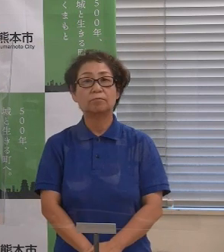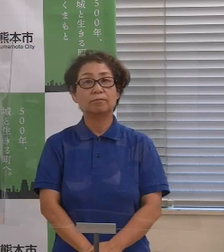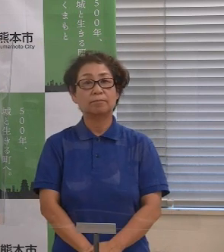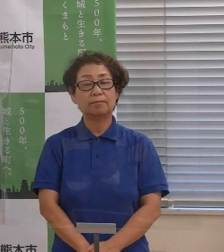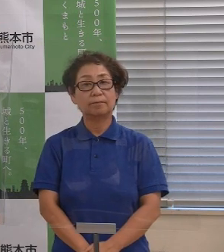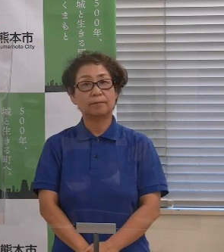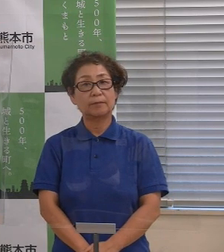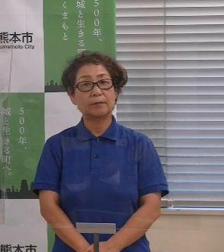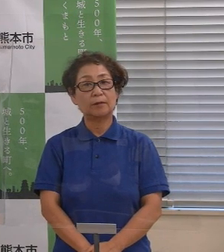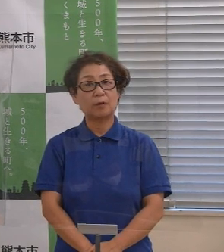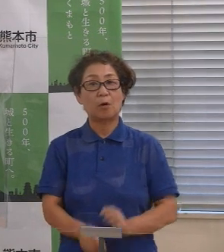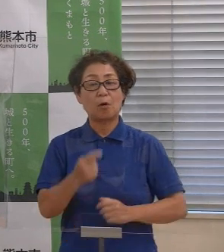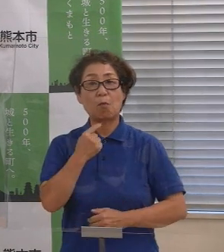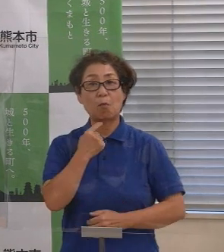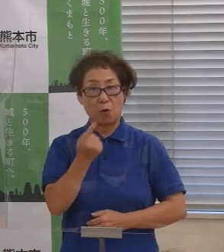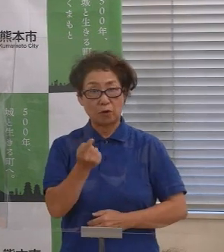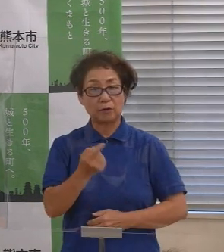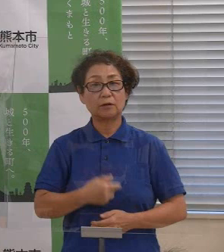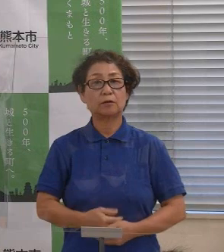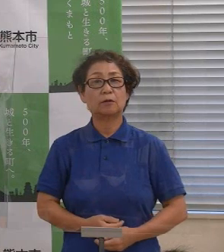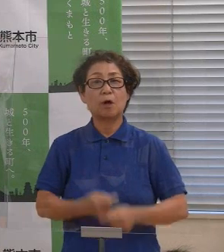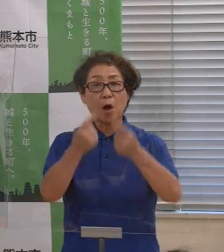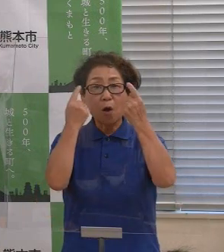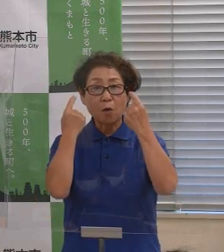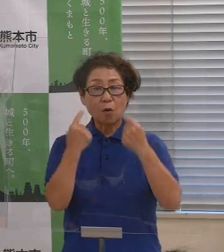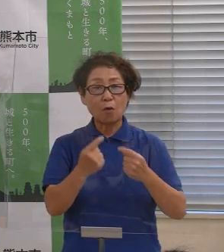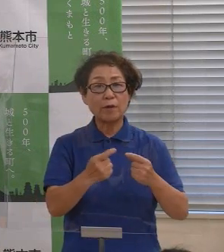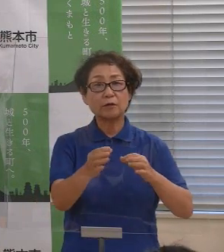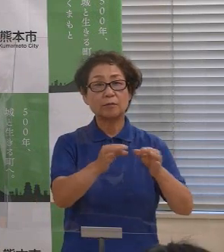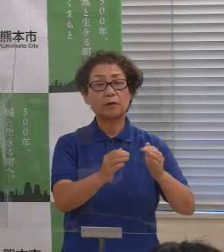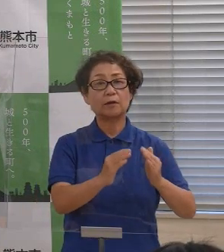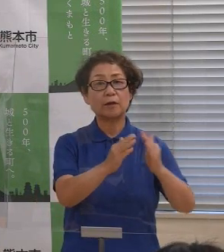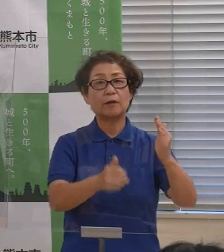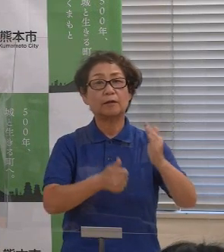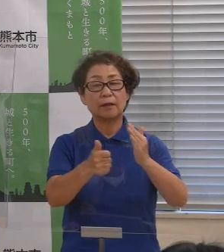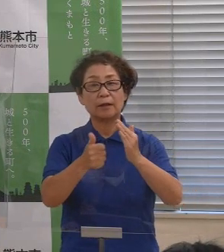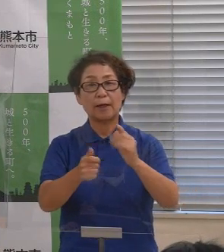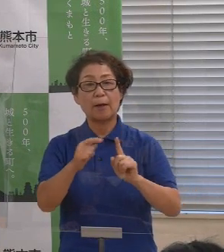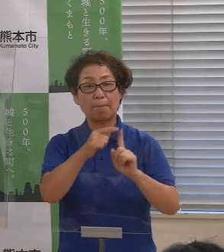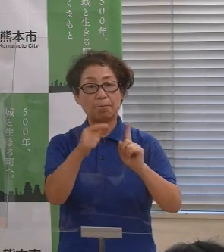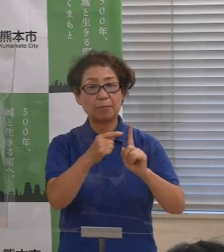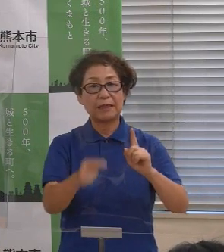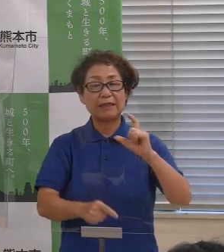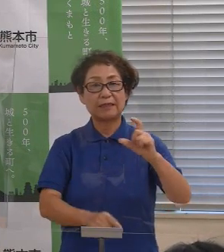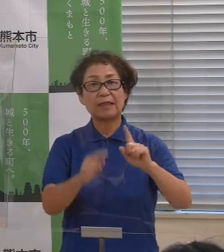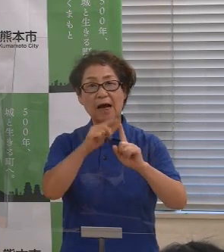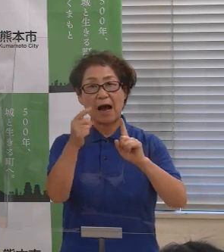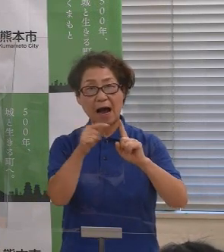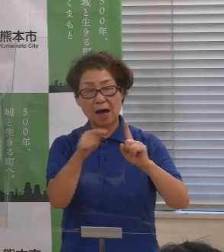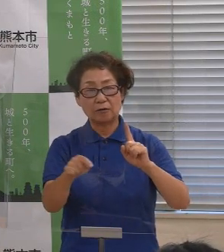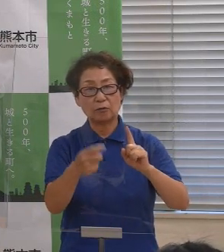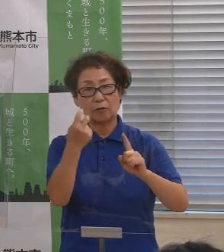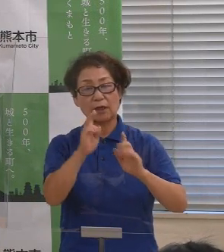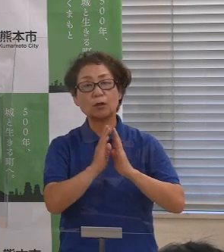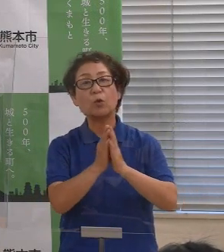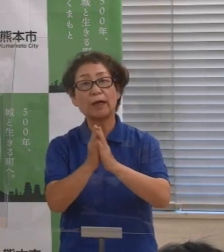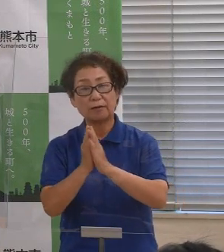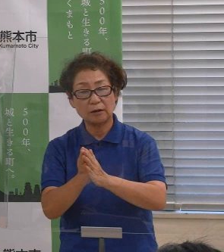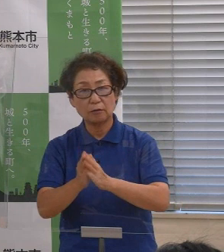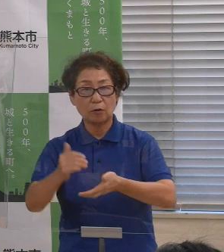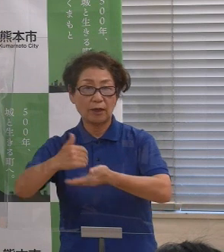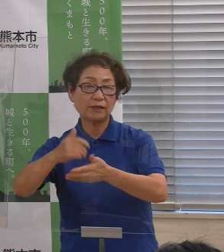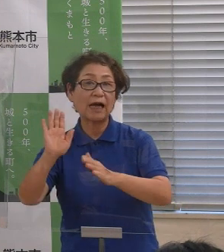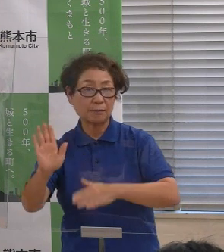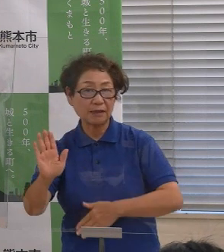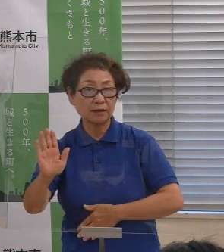あともう1点ですね、個別訪問で PCR 検査の案内とされているということですけれども、